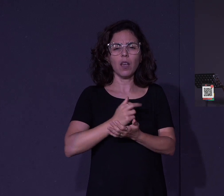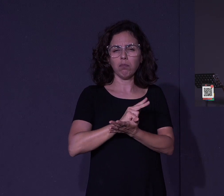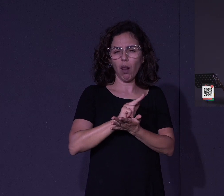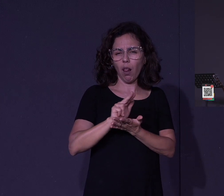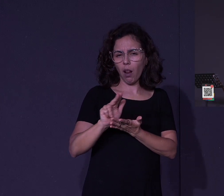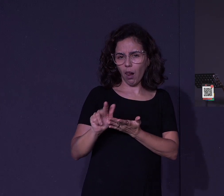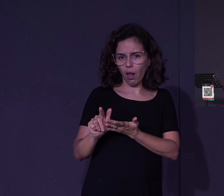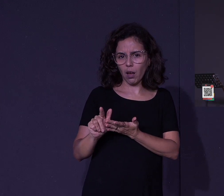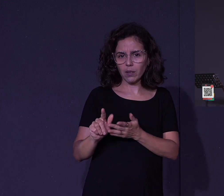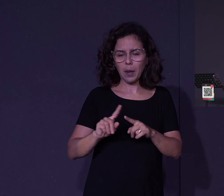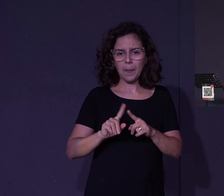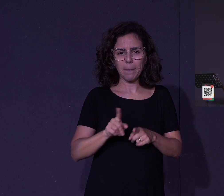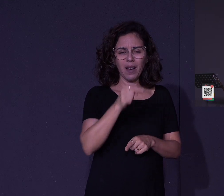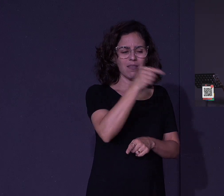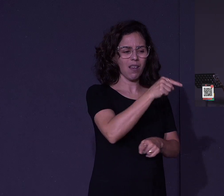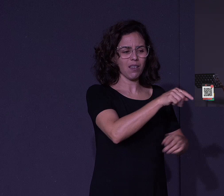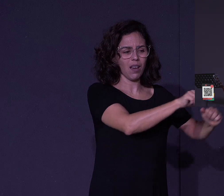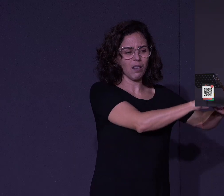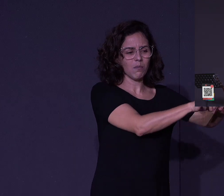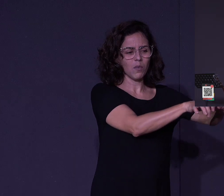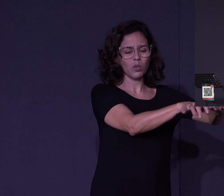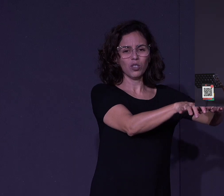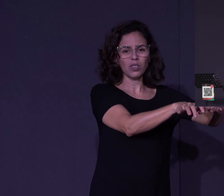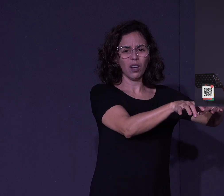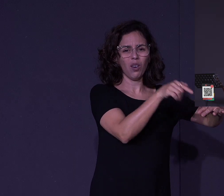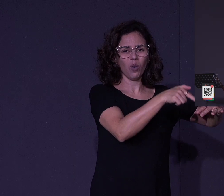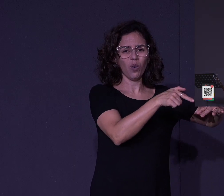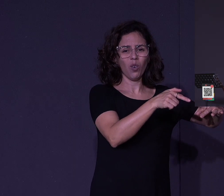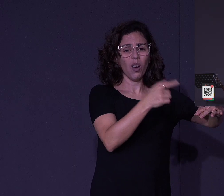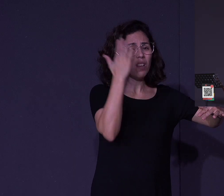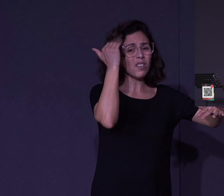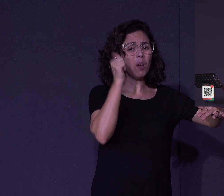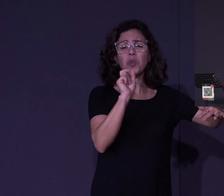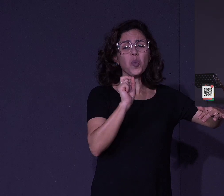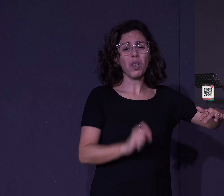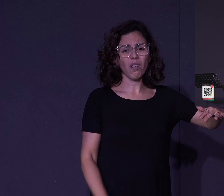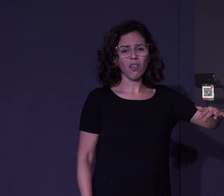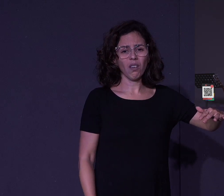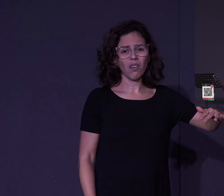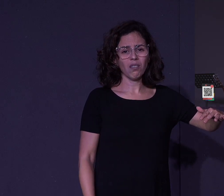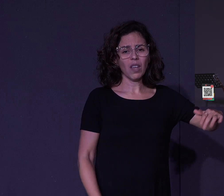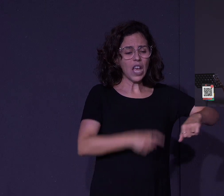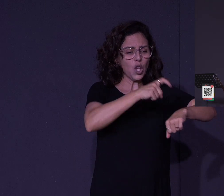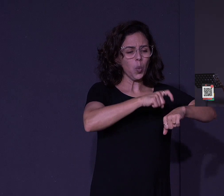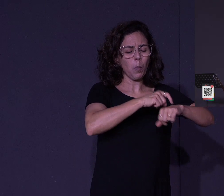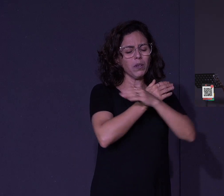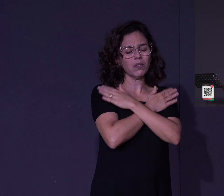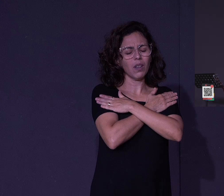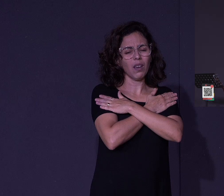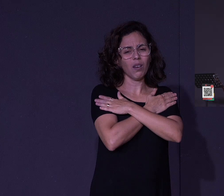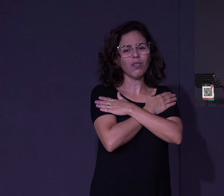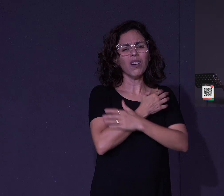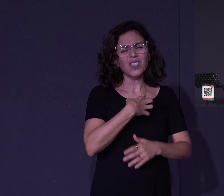várias pessoas. Jesus encontra aquela mulher no exato momento em que ela ia sepultar seu filho. Para ela já tinha tudo acabado.